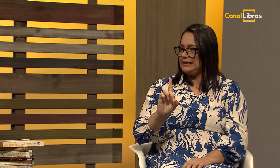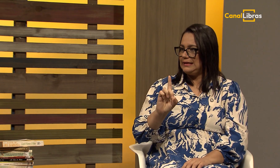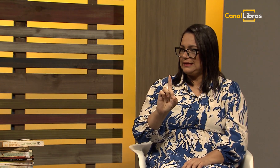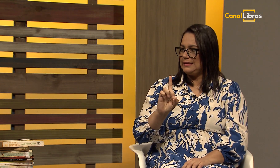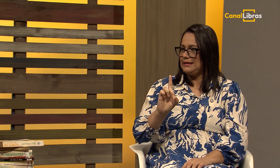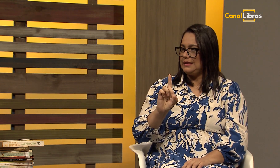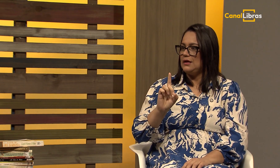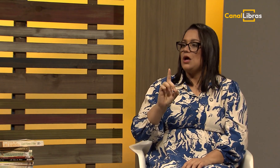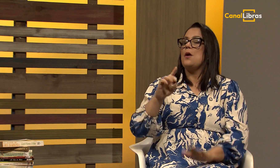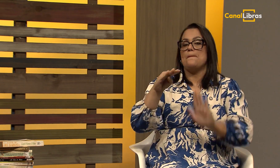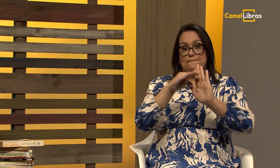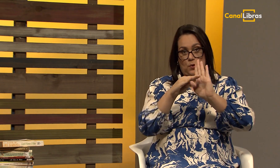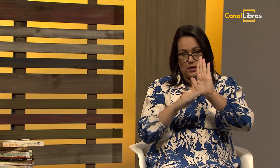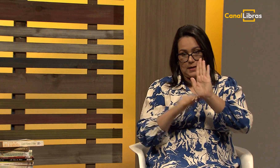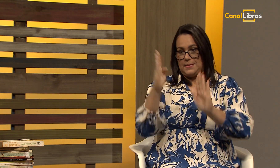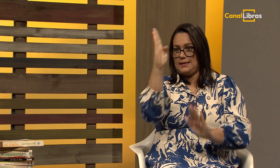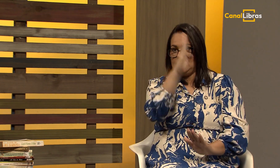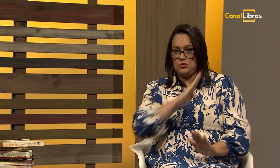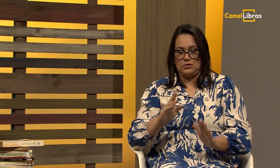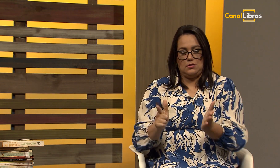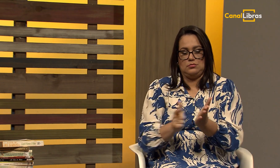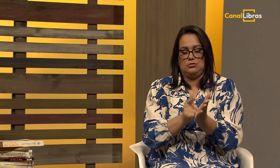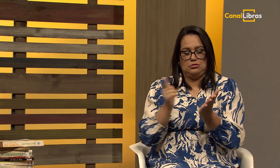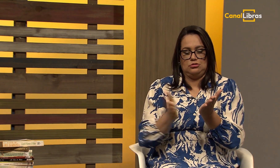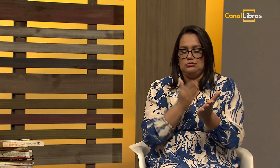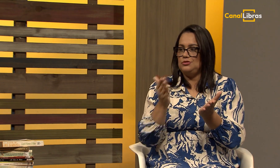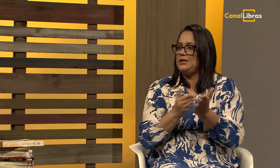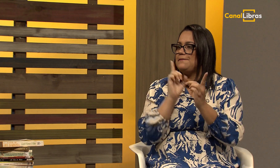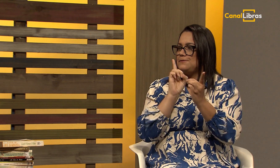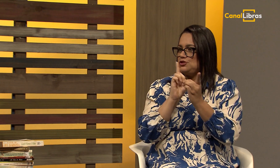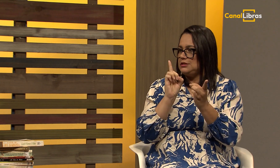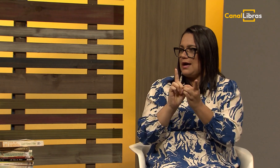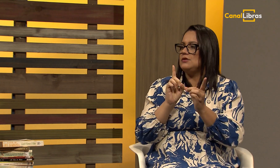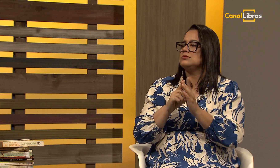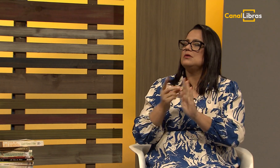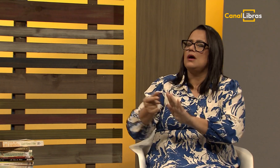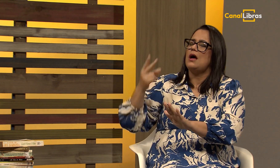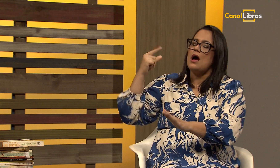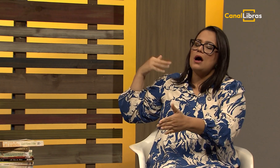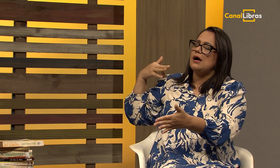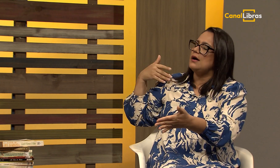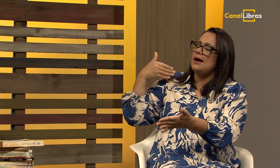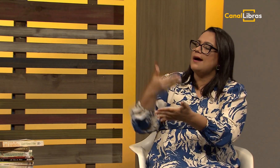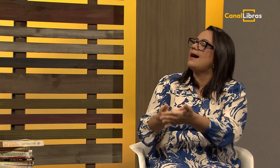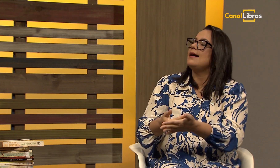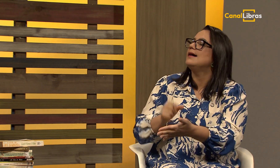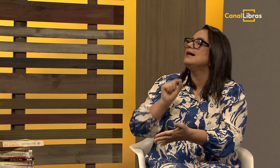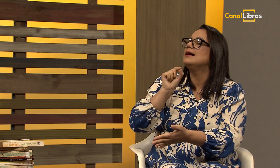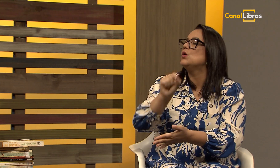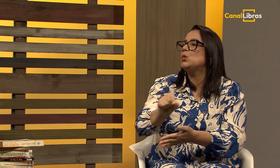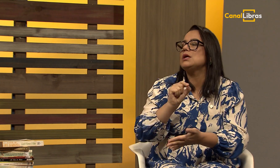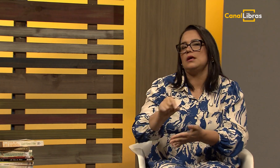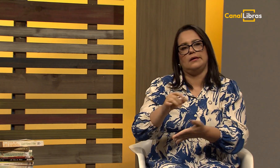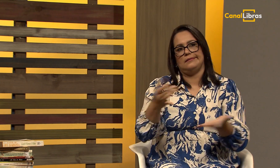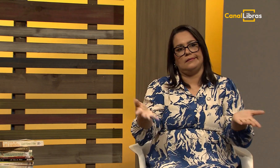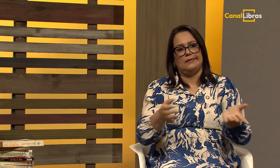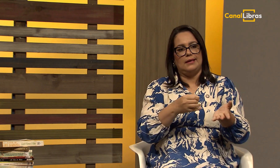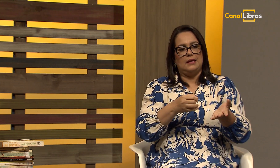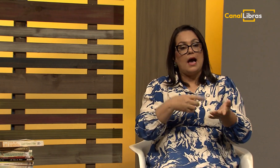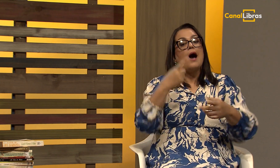o Programa Nacional de Livros Didáticos. Por muitos anos, a acessibilidade desses materiais didáticos